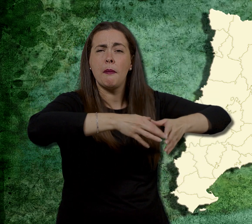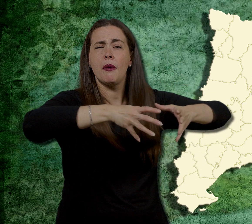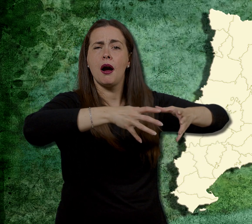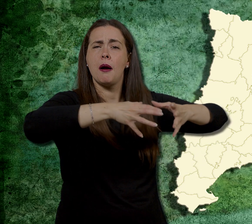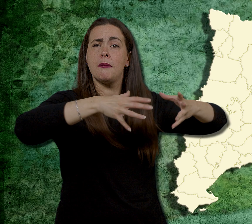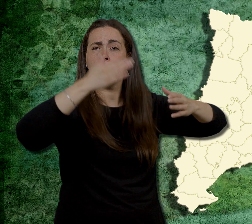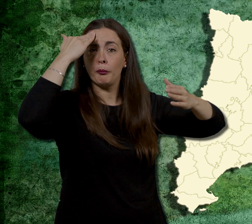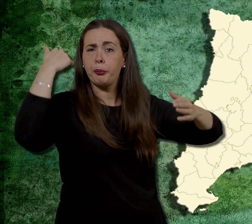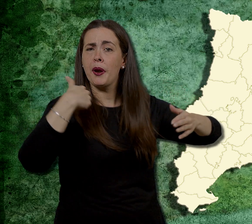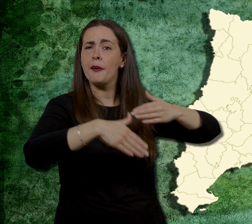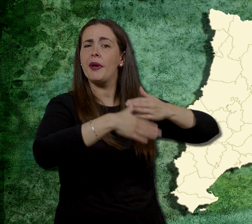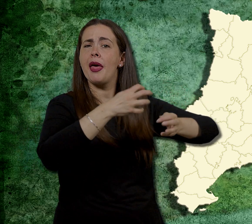protagonistes.